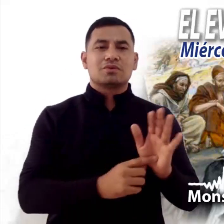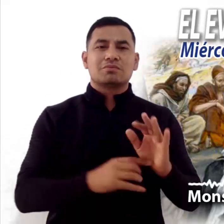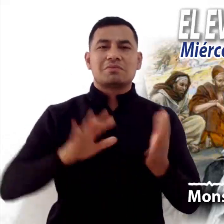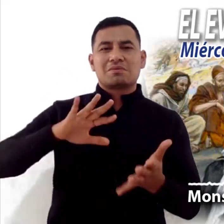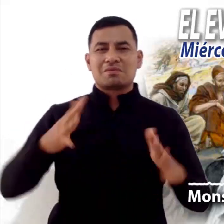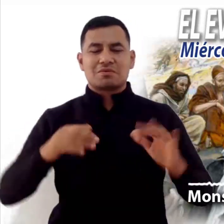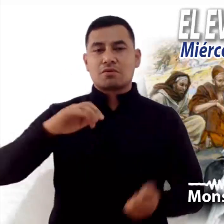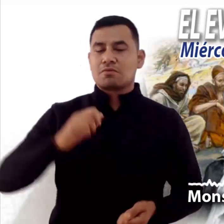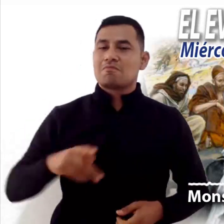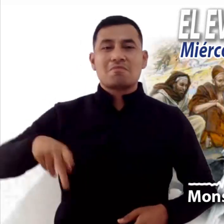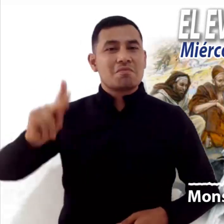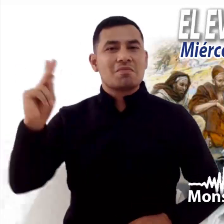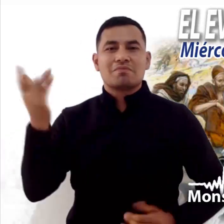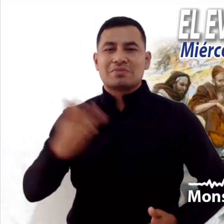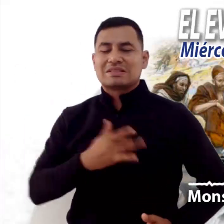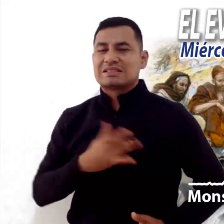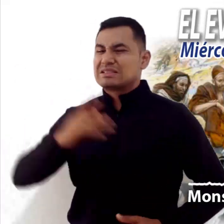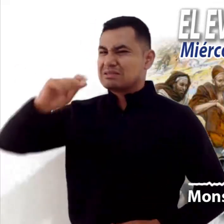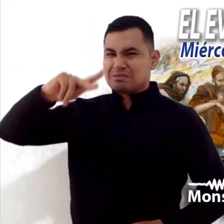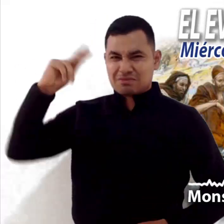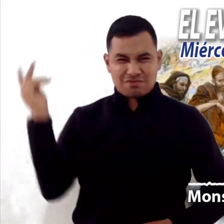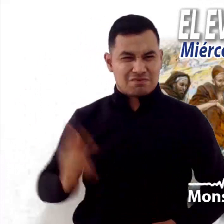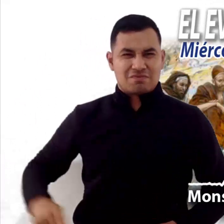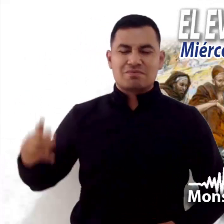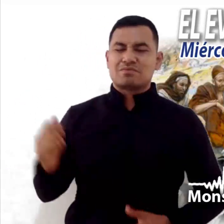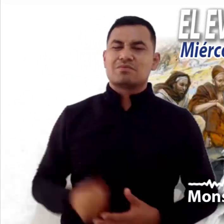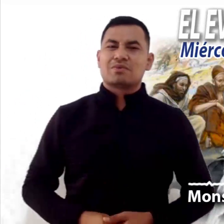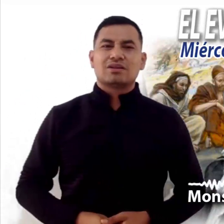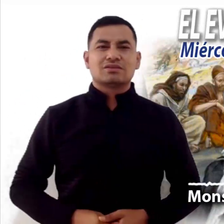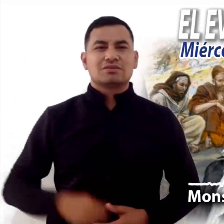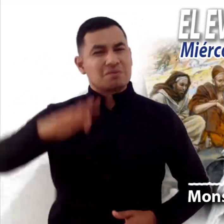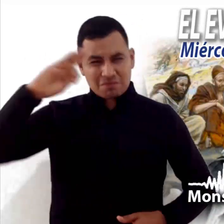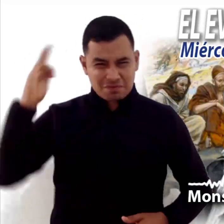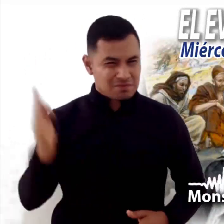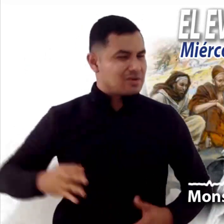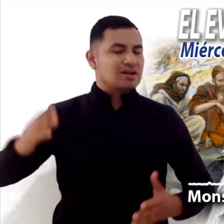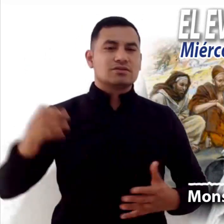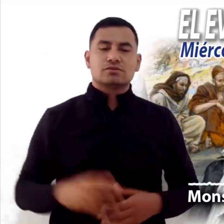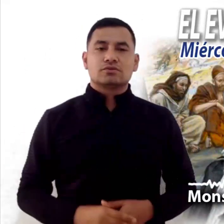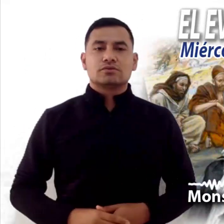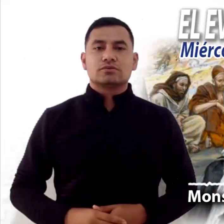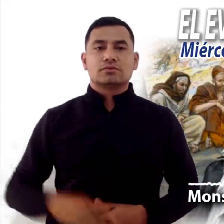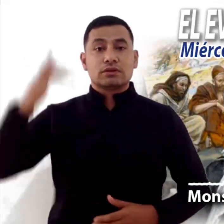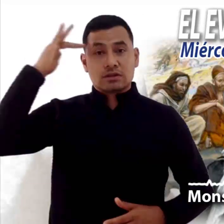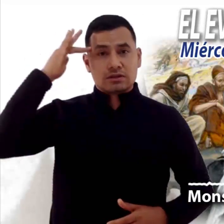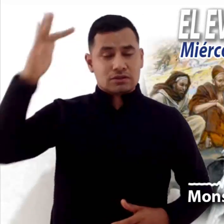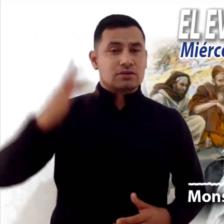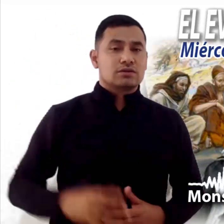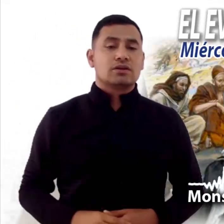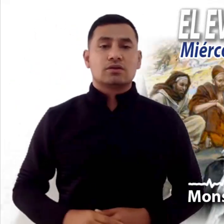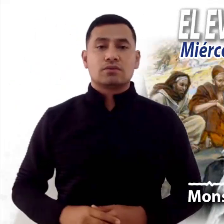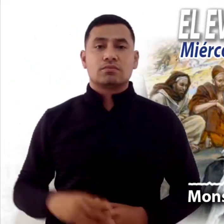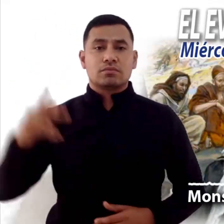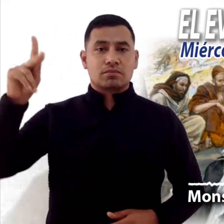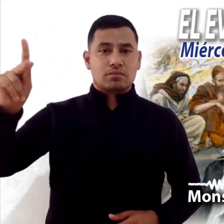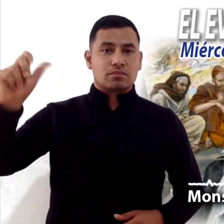fácil aparentar. San Pablo insiste en que debemos dar y dar con alegría y prontitud y de buena gana. Que